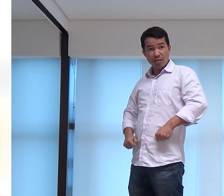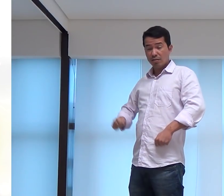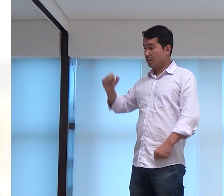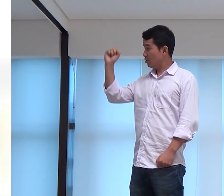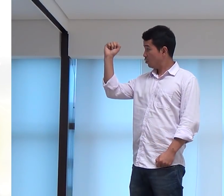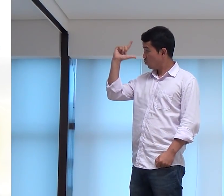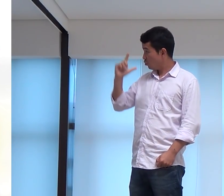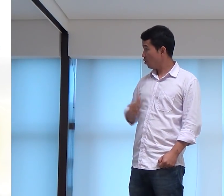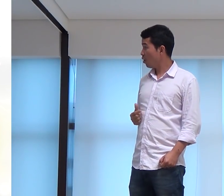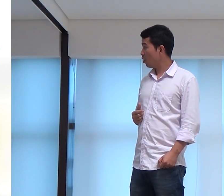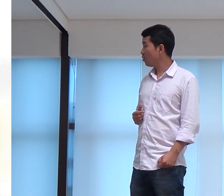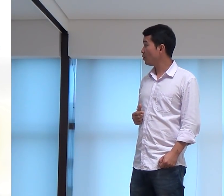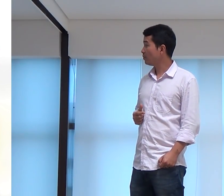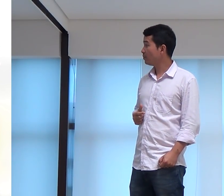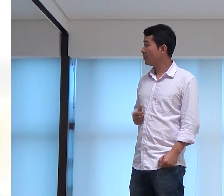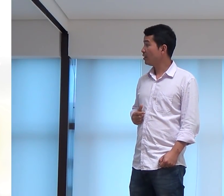mulher vestida de sol. O sol.